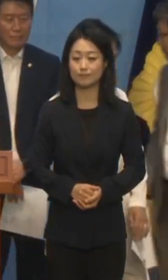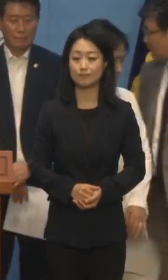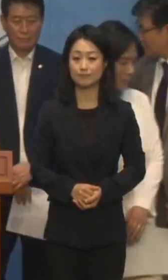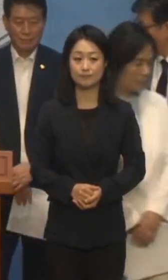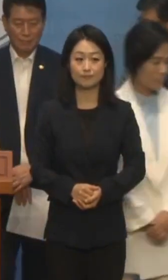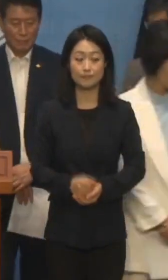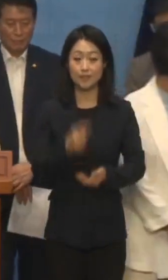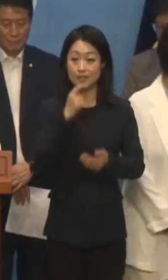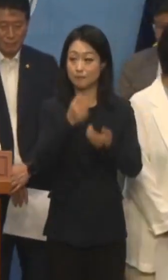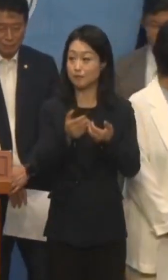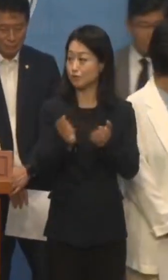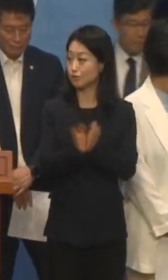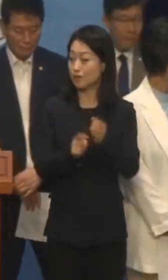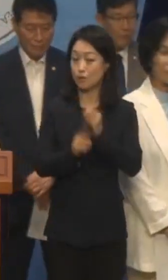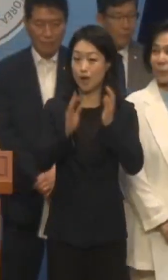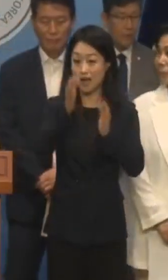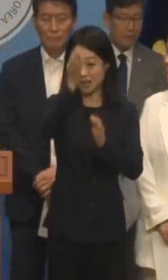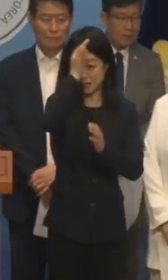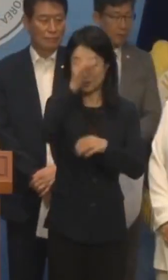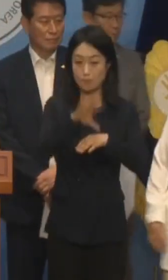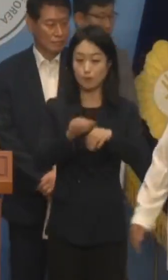네, 더불어민주당